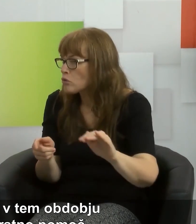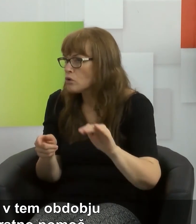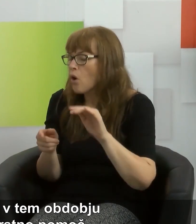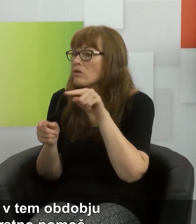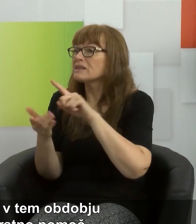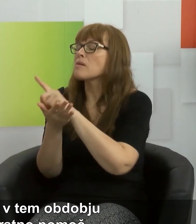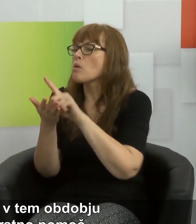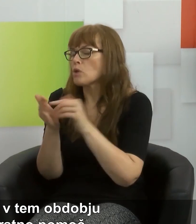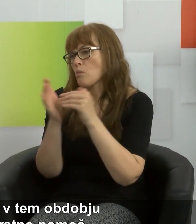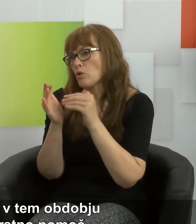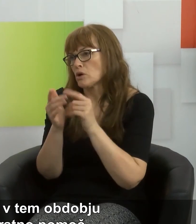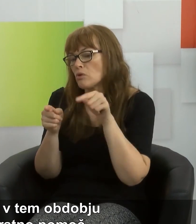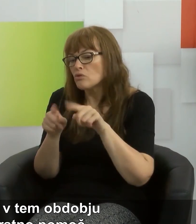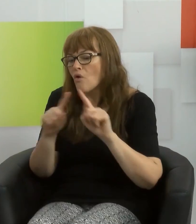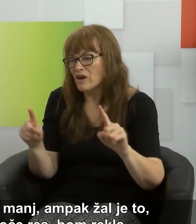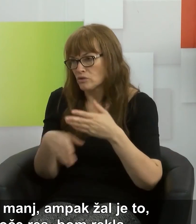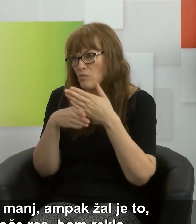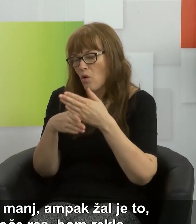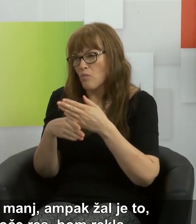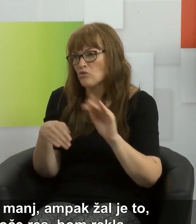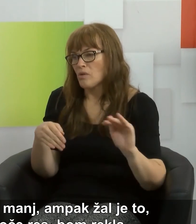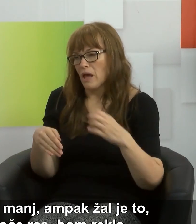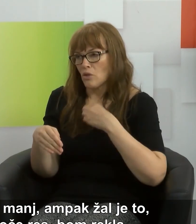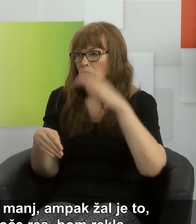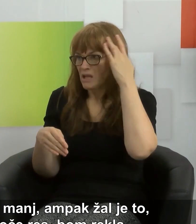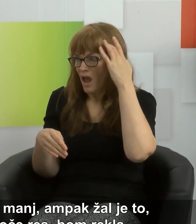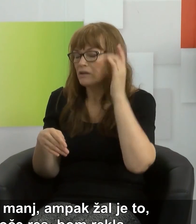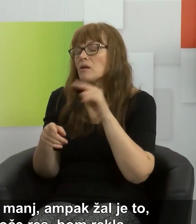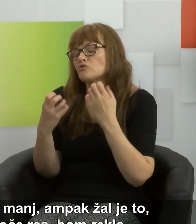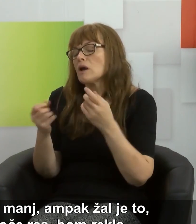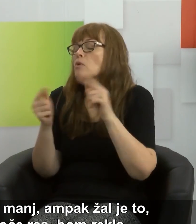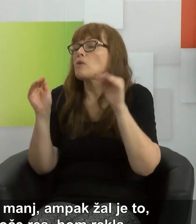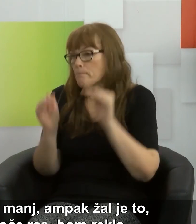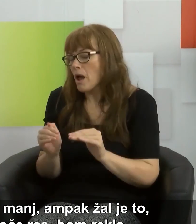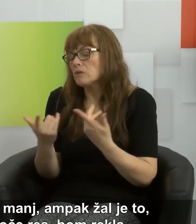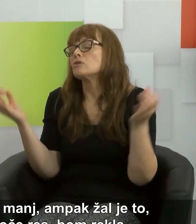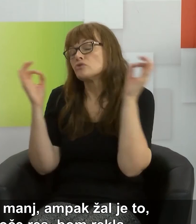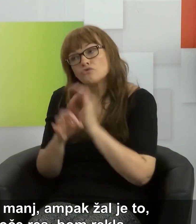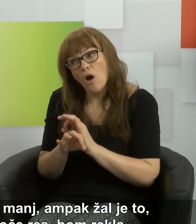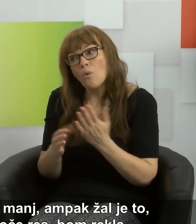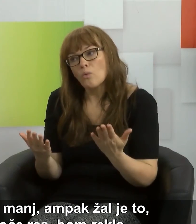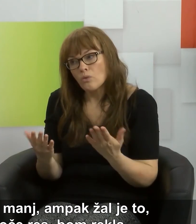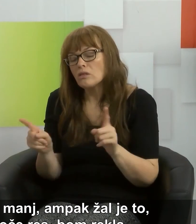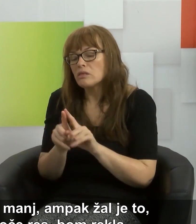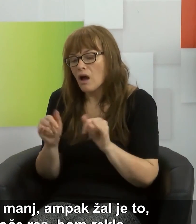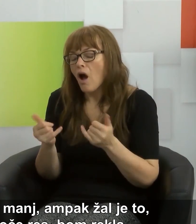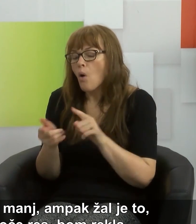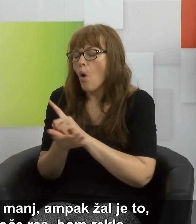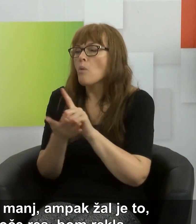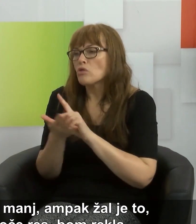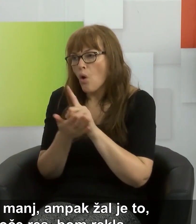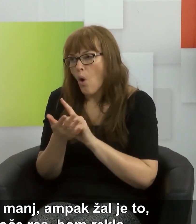tem obdobju potrebujejo to vrstno pomoč. Želimo si, da je tega čim manj, ampak pač žal je to